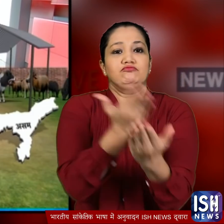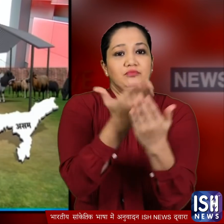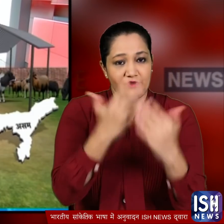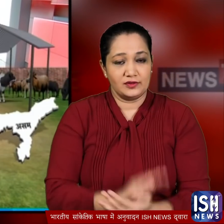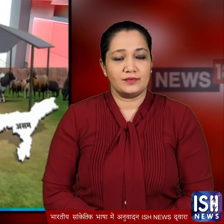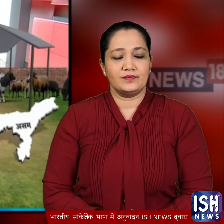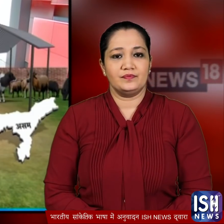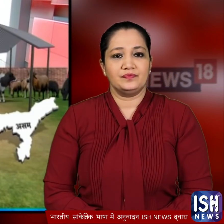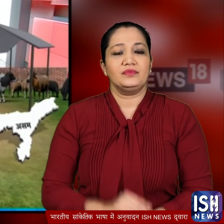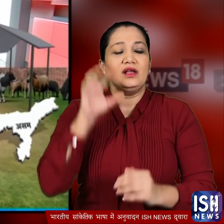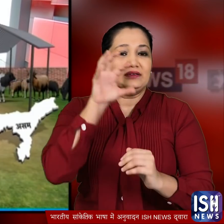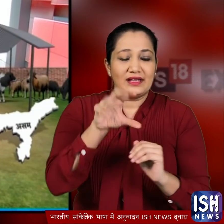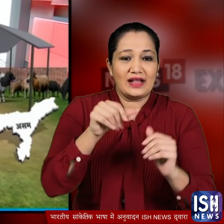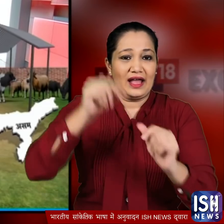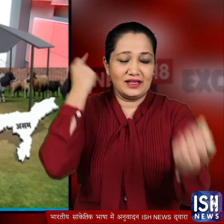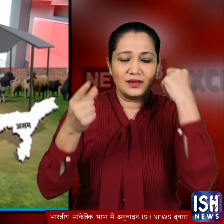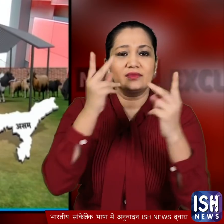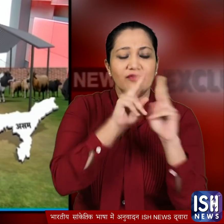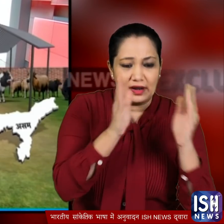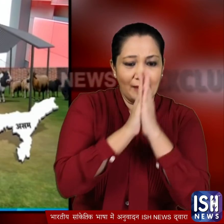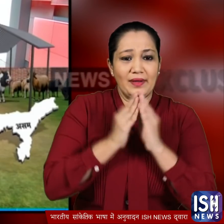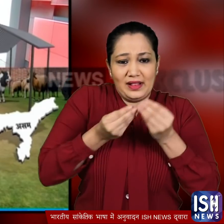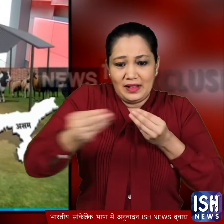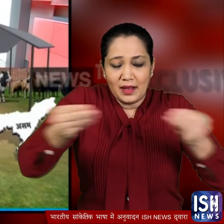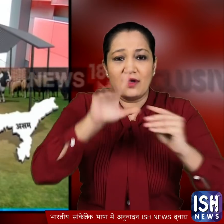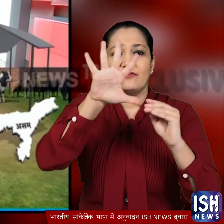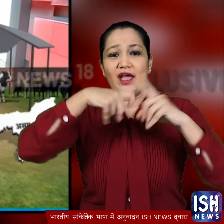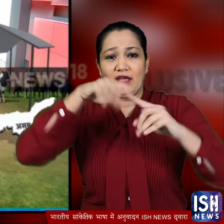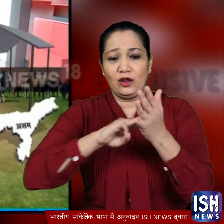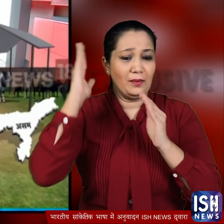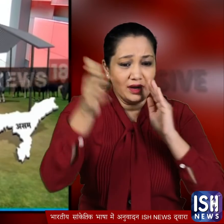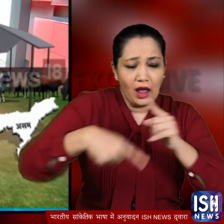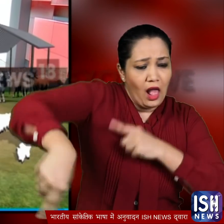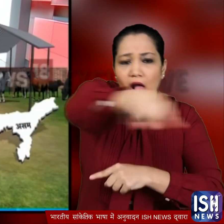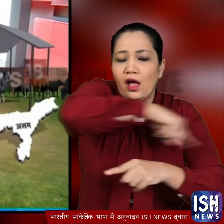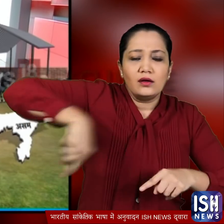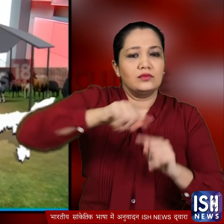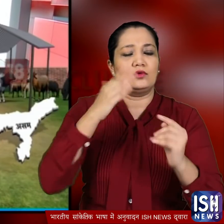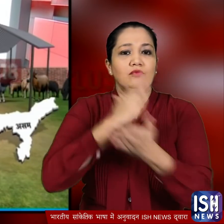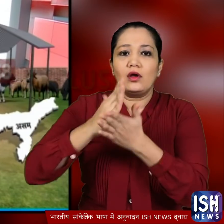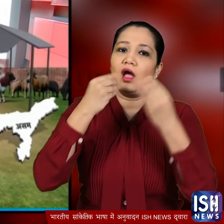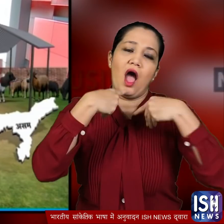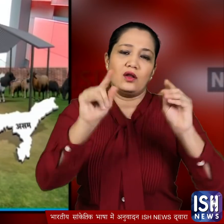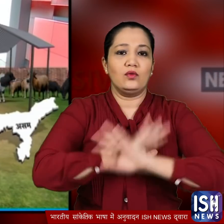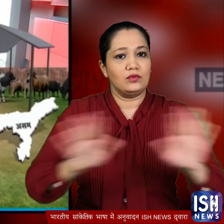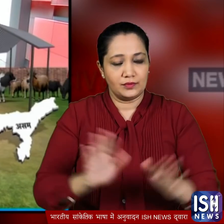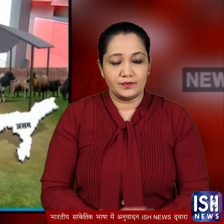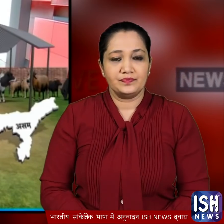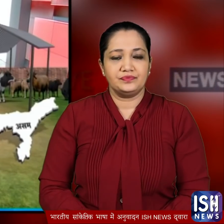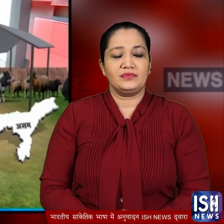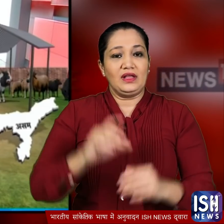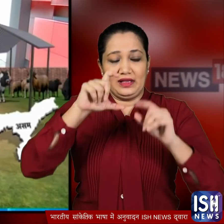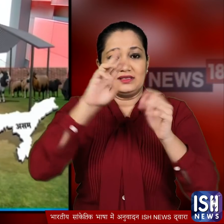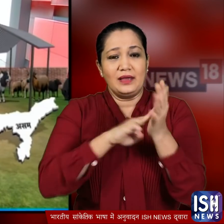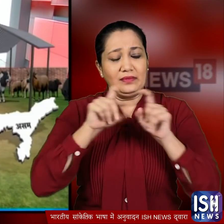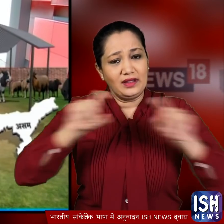कर दिया, जिसके मुताबिक राज्य के सभी मंदिरों के 5 किलोमीटर के दायरे में गोमांस बेचने पर रोक लग जाएगी। इस